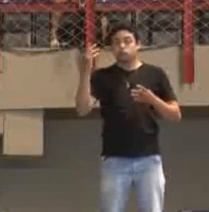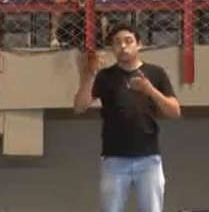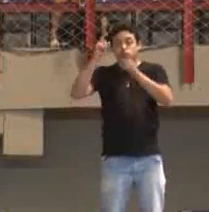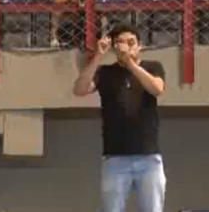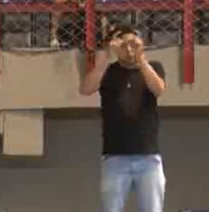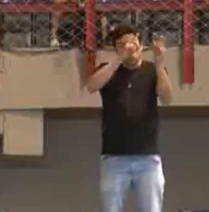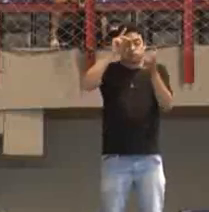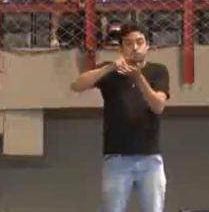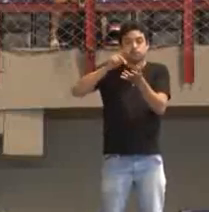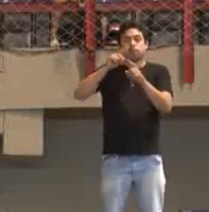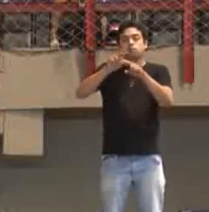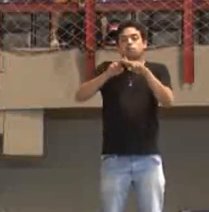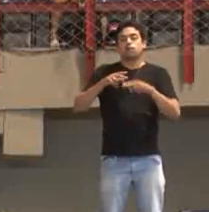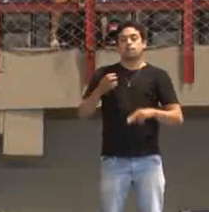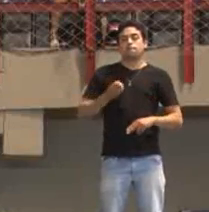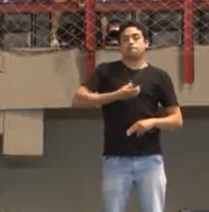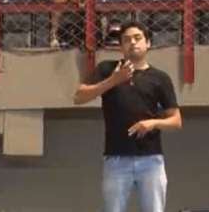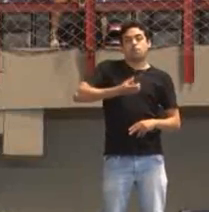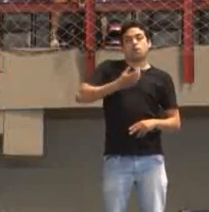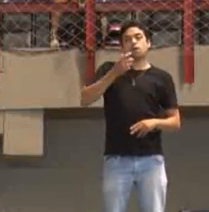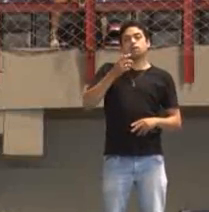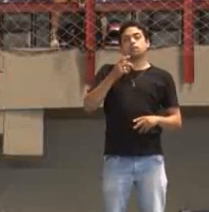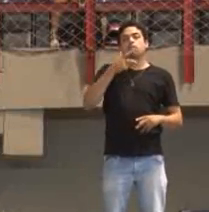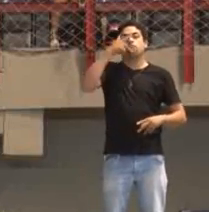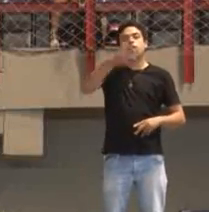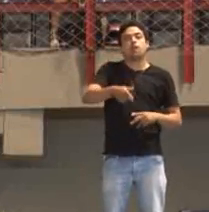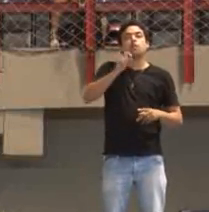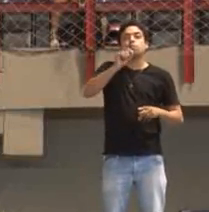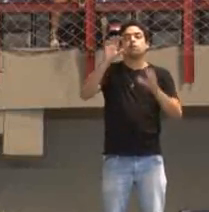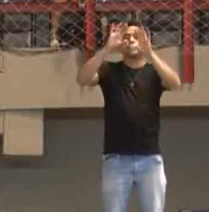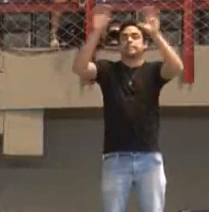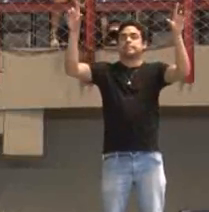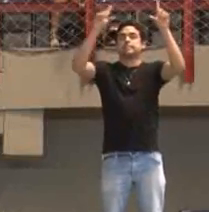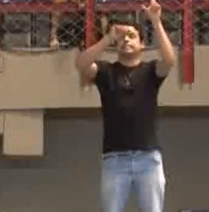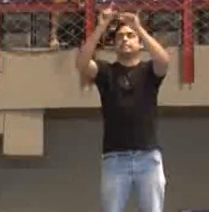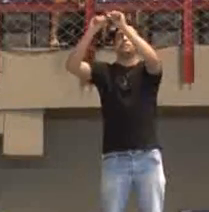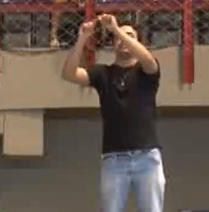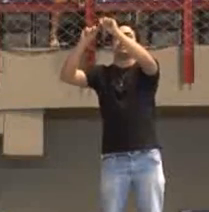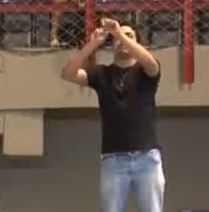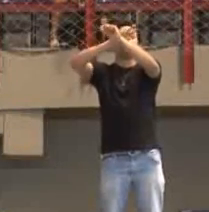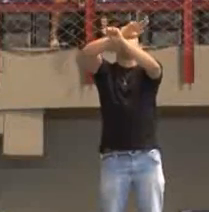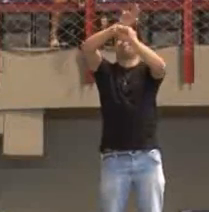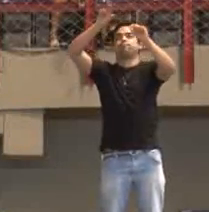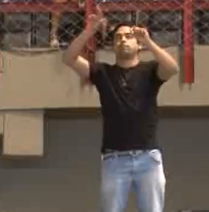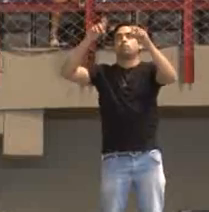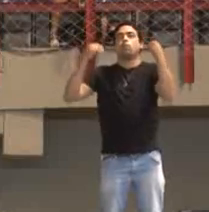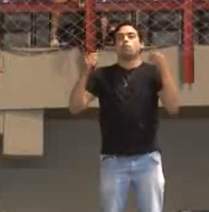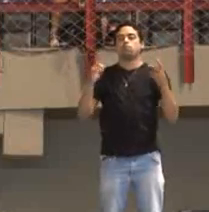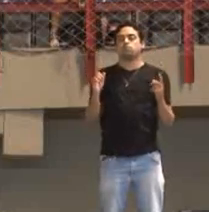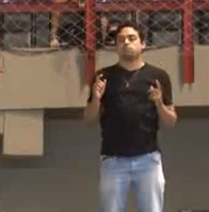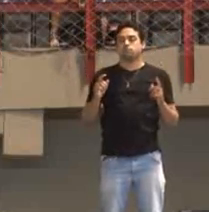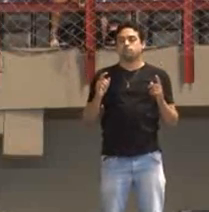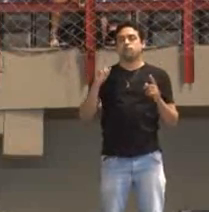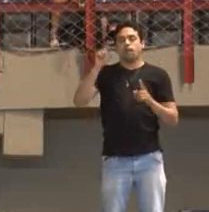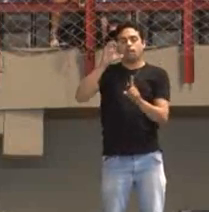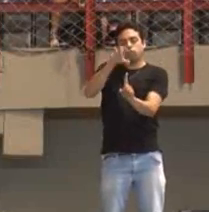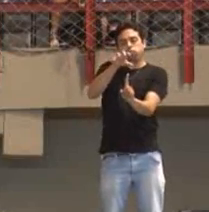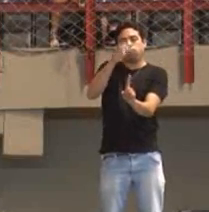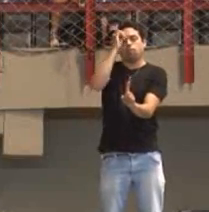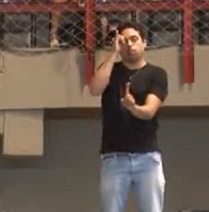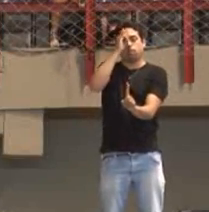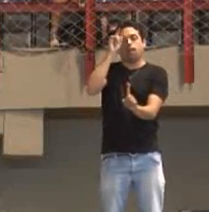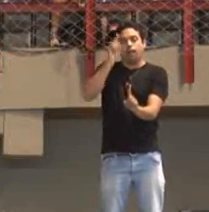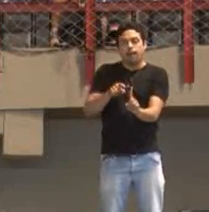os poetas parnasianos falando de quê? Da Via Láctea. Como é o nome disso?